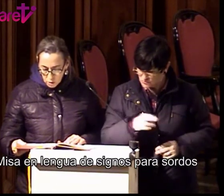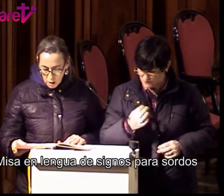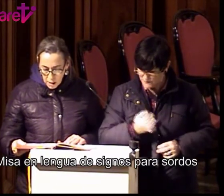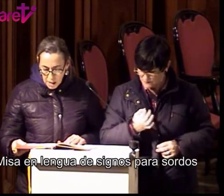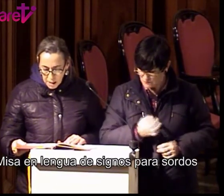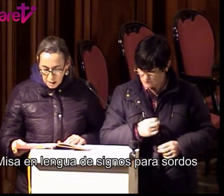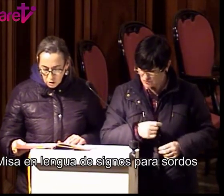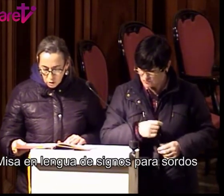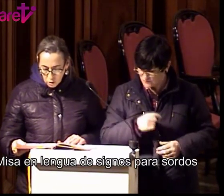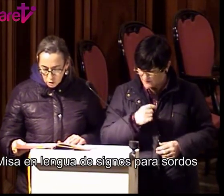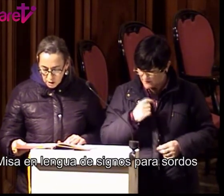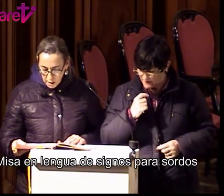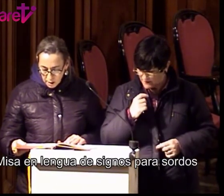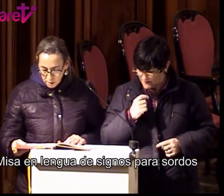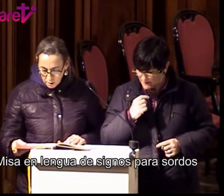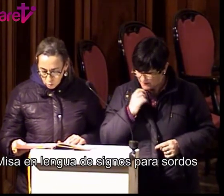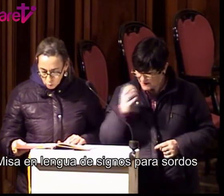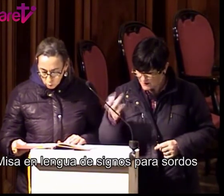y Cristo será tu luz».